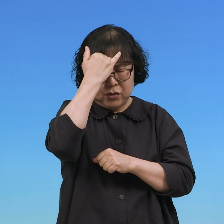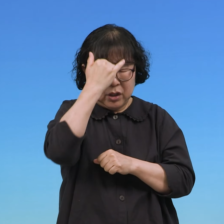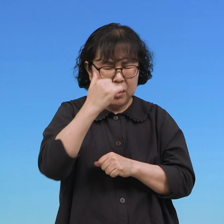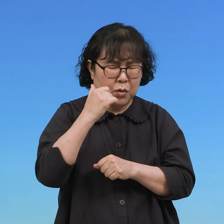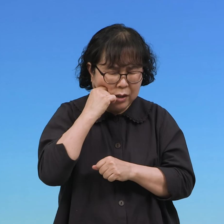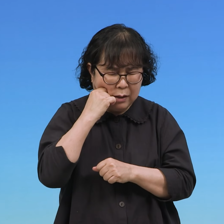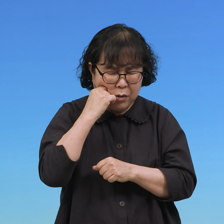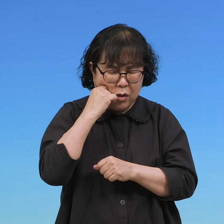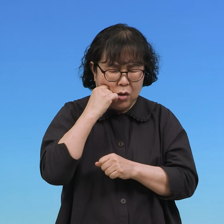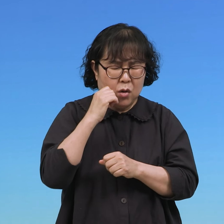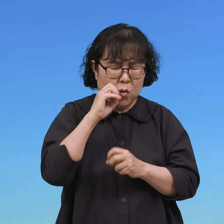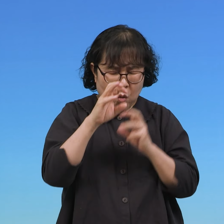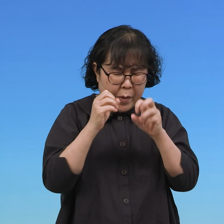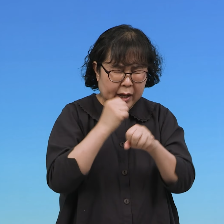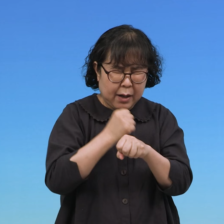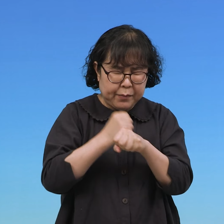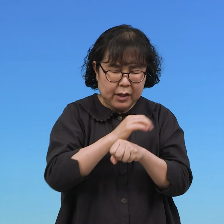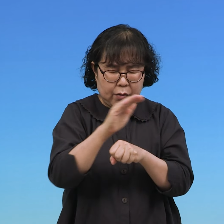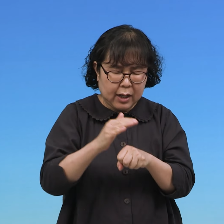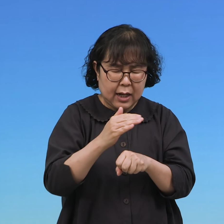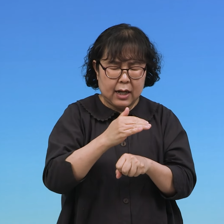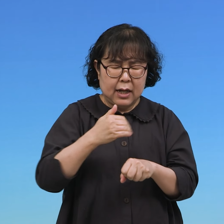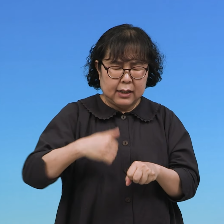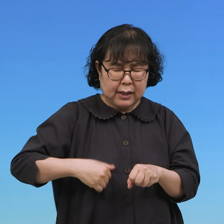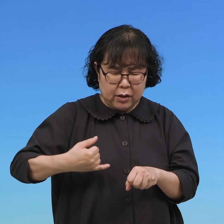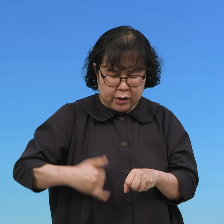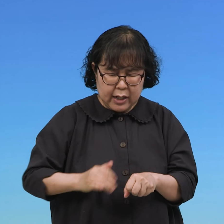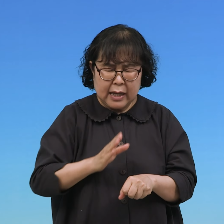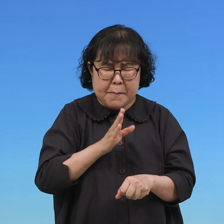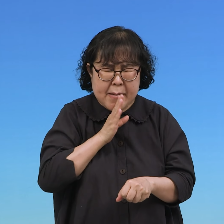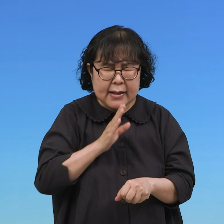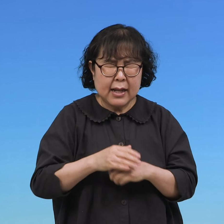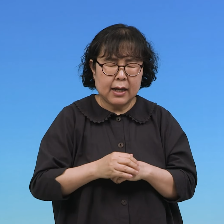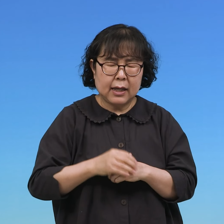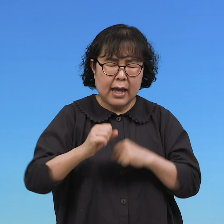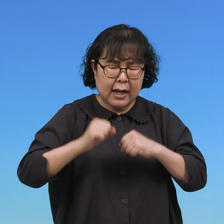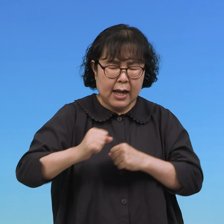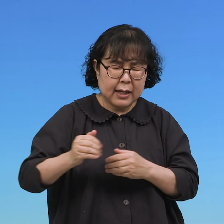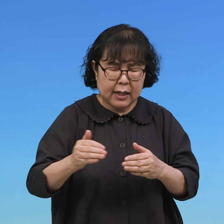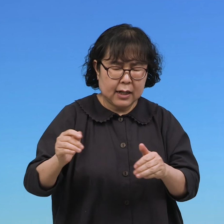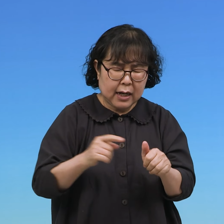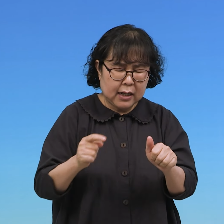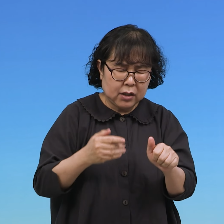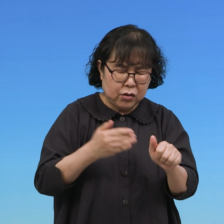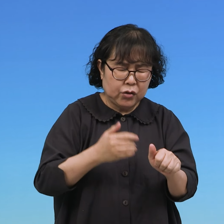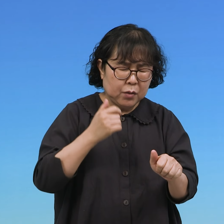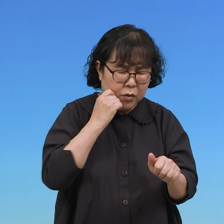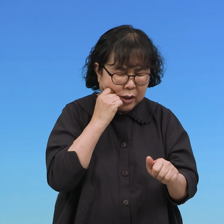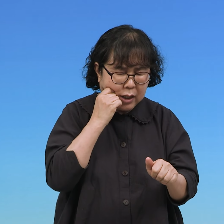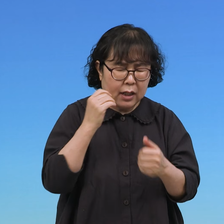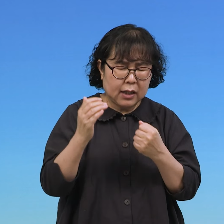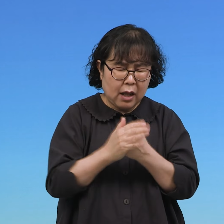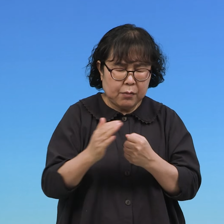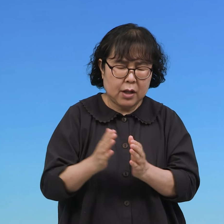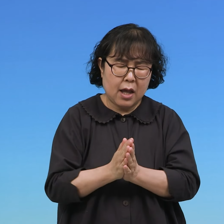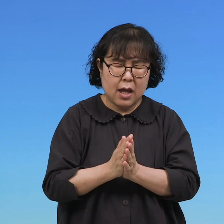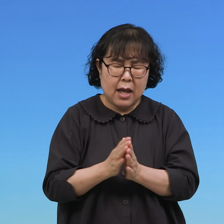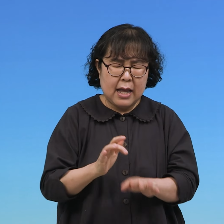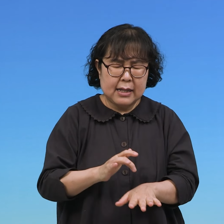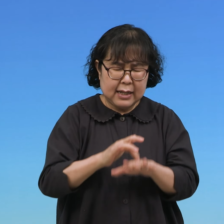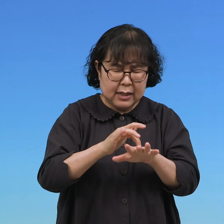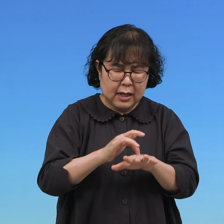고백합니다. 우리가 자녀들에게 마땅히 행할 길을 가르치지 않은 그 틈새로 우는 사자와 같이 악한 것들이 우리